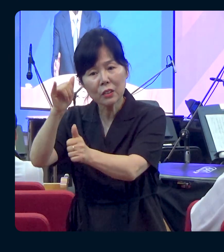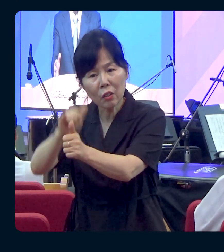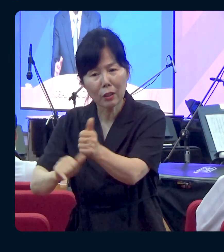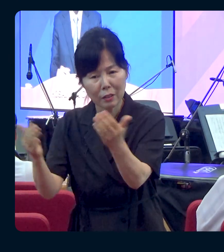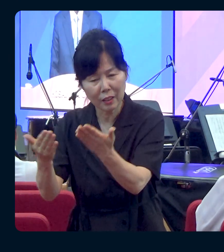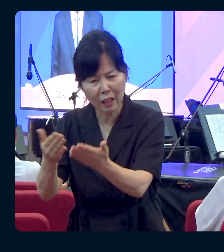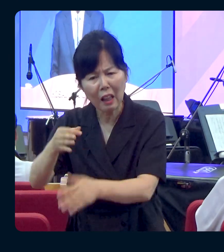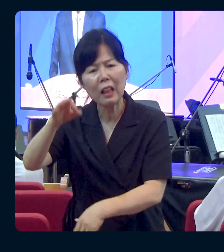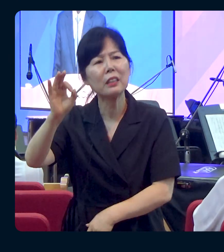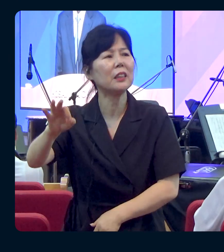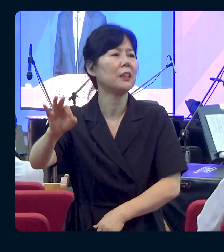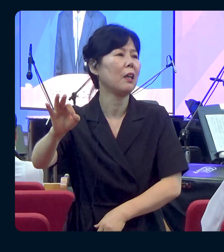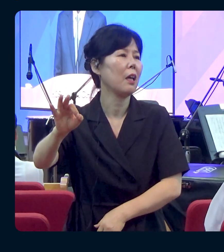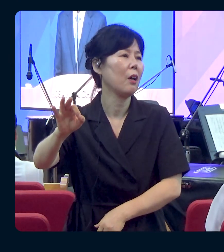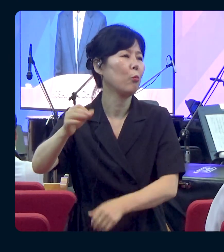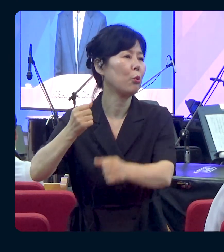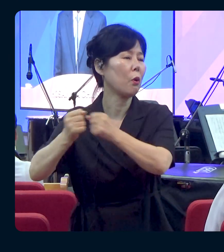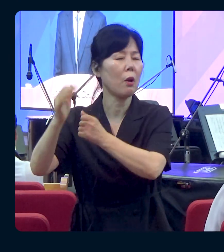계산을 하신다는 거예요.